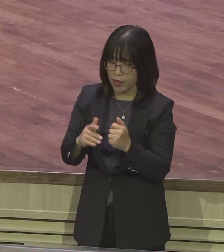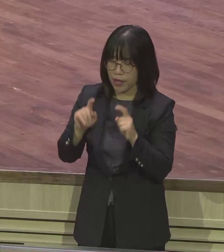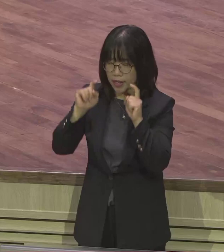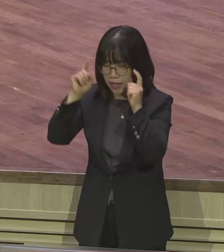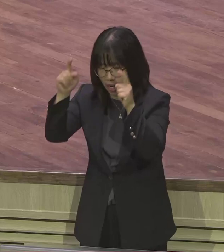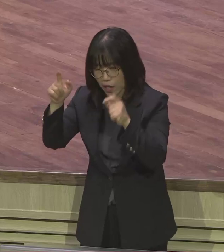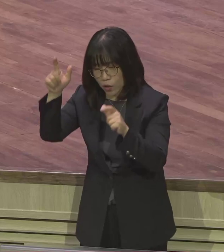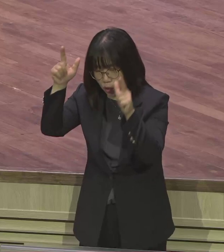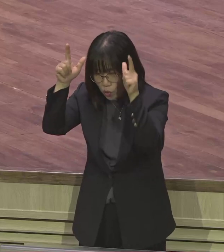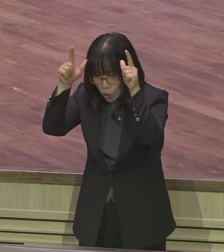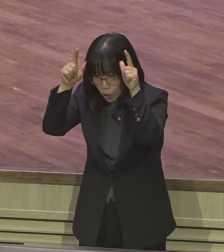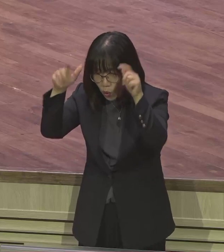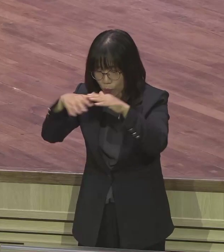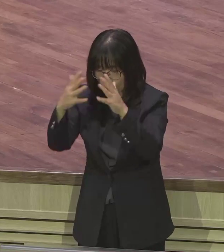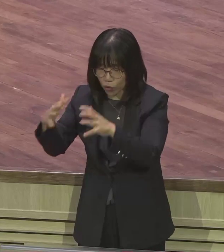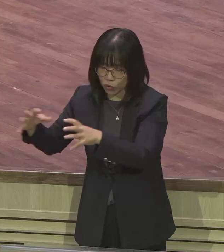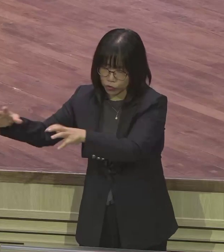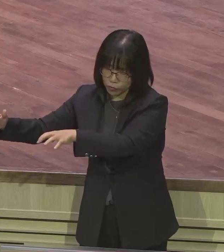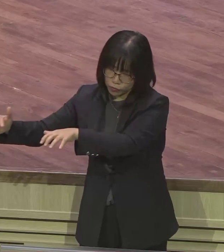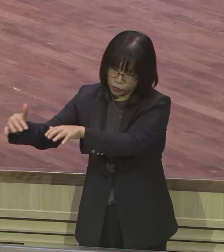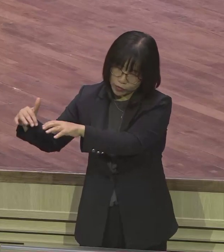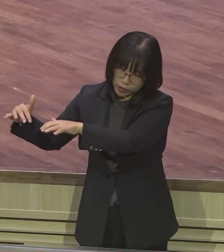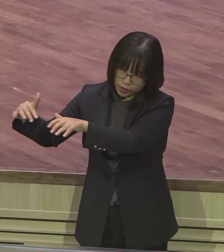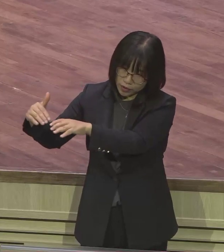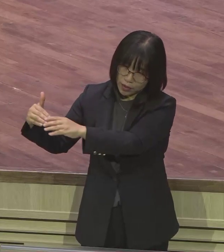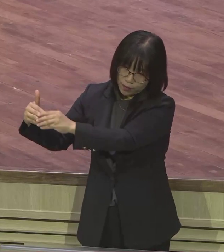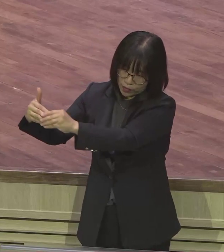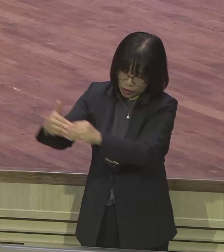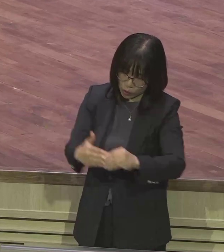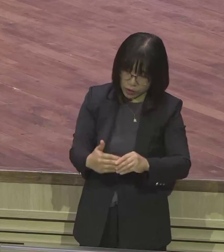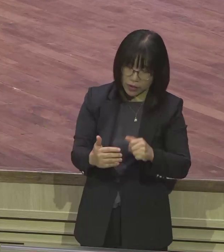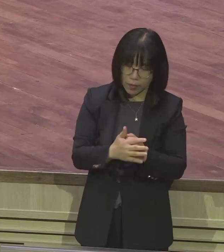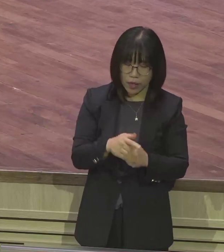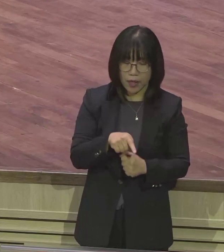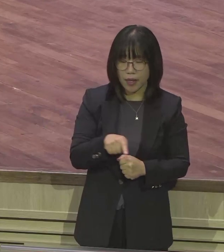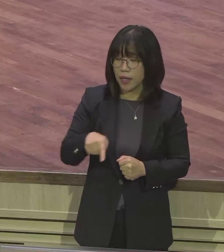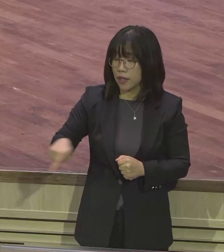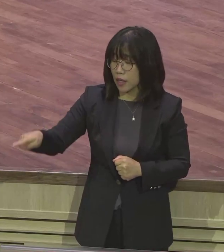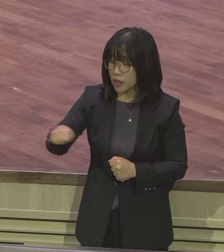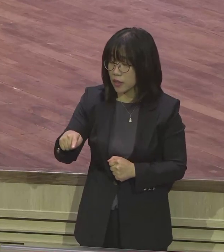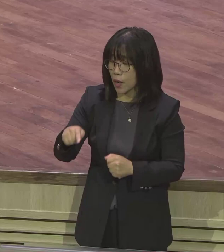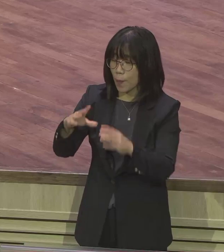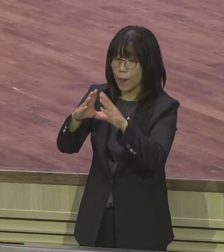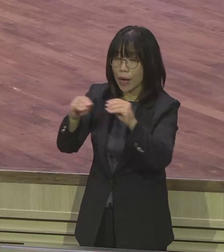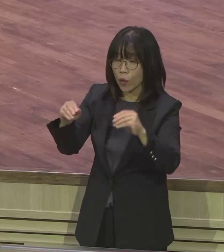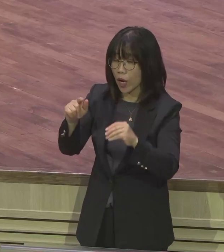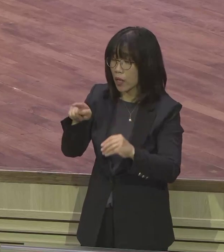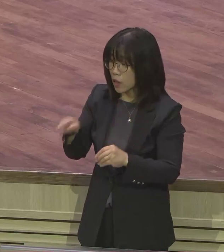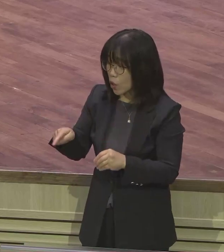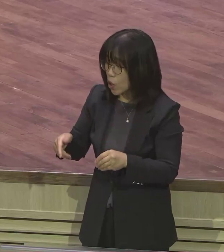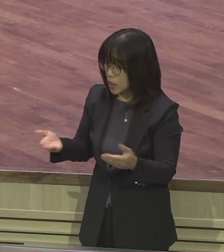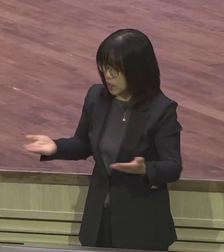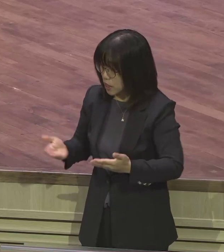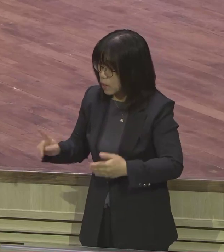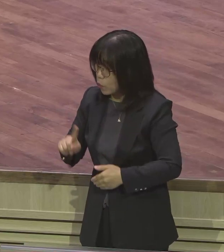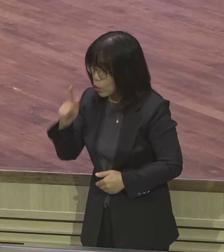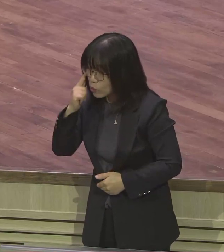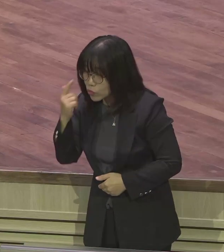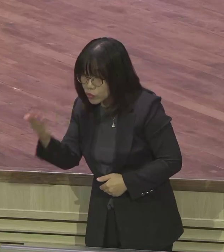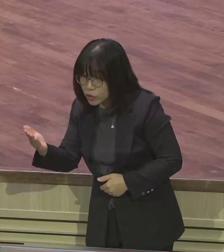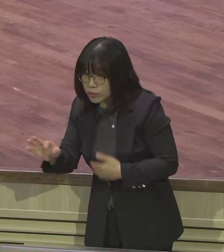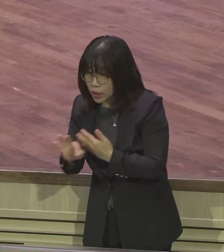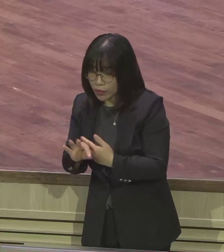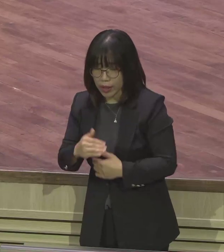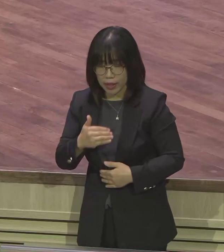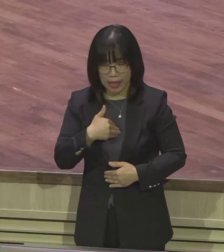소유를 이끌고 왔나이다 하리니 바로가 당신들을 불러서 너의 직업이 무엇이냐 묻거든 당신들은